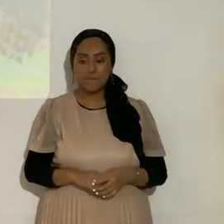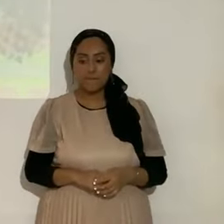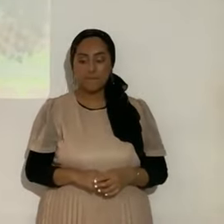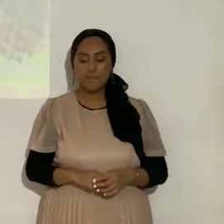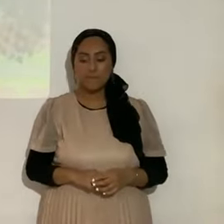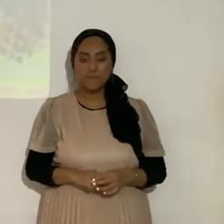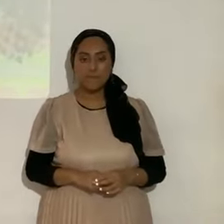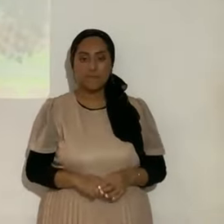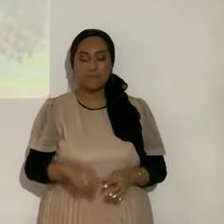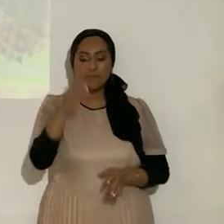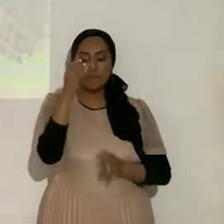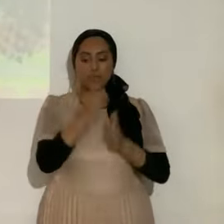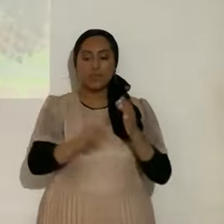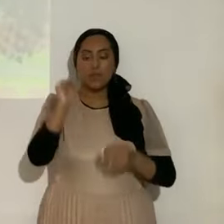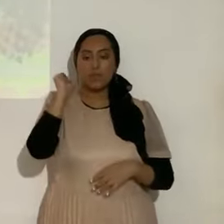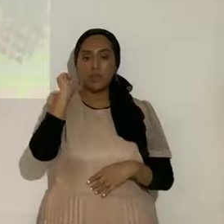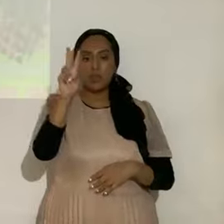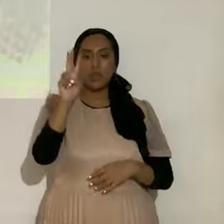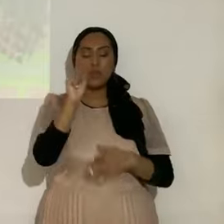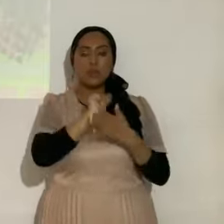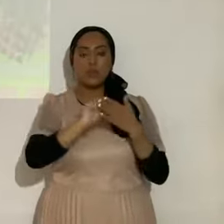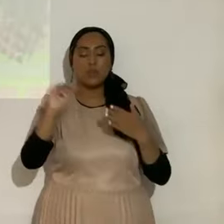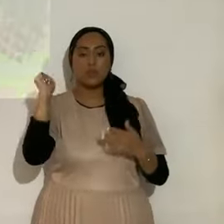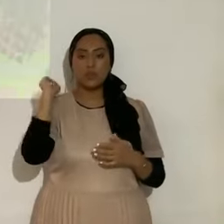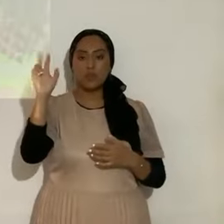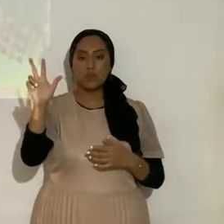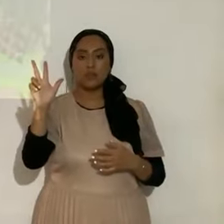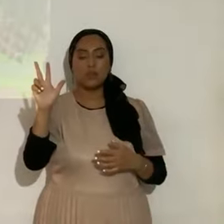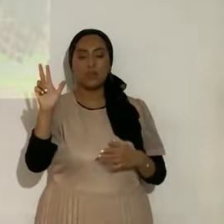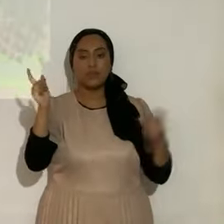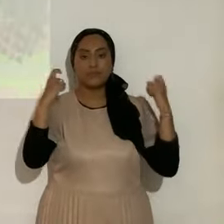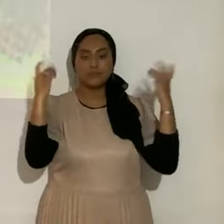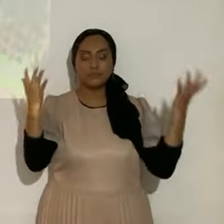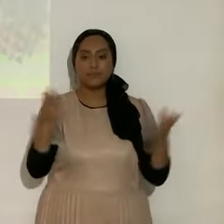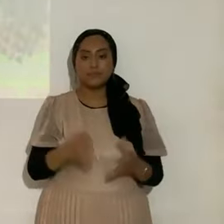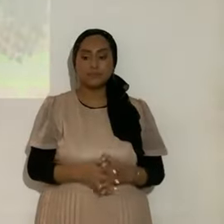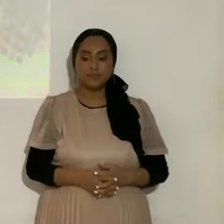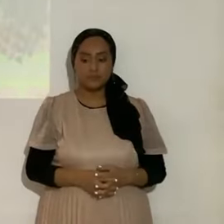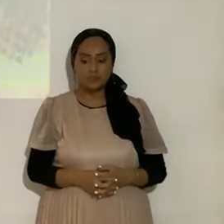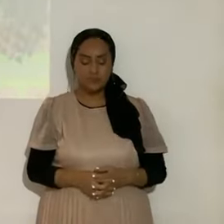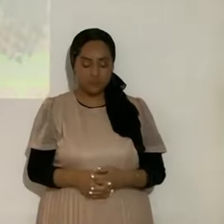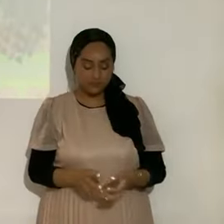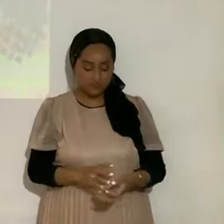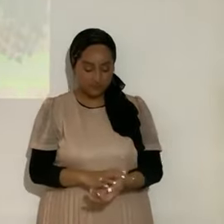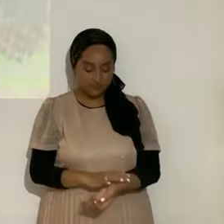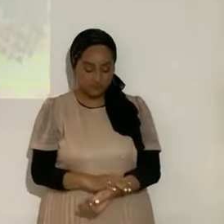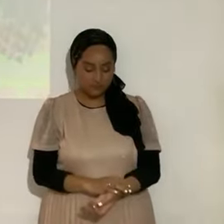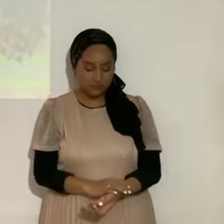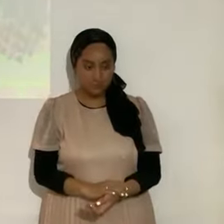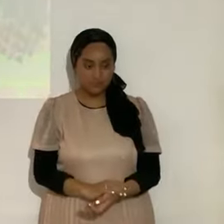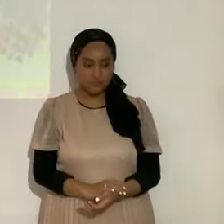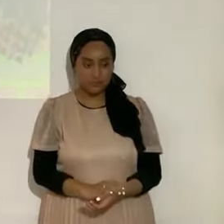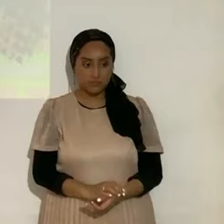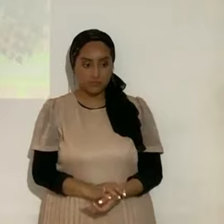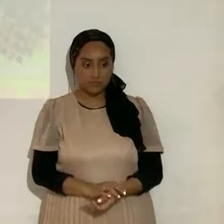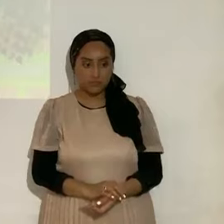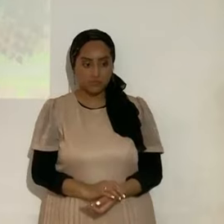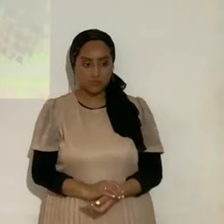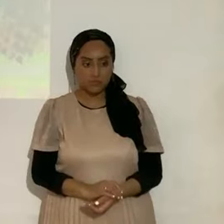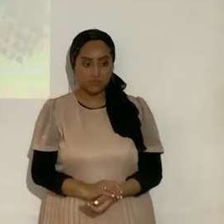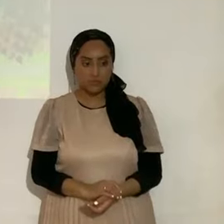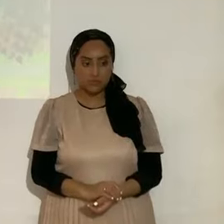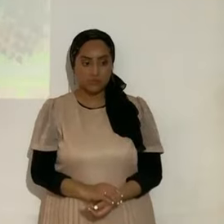al capítulo 2, verso 3. Aleluya. Déjenme encontrarlo. Primera de